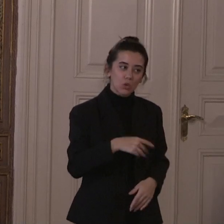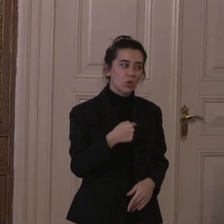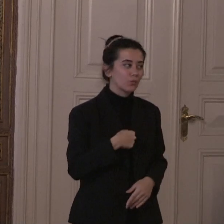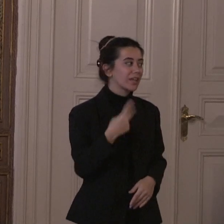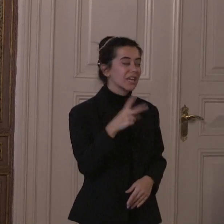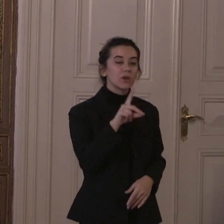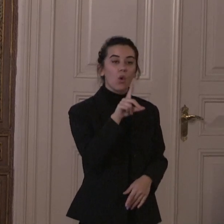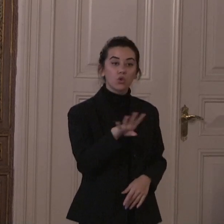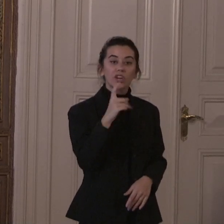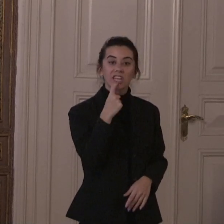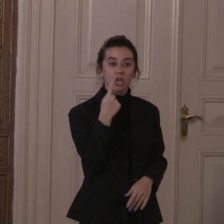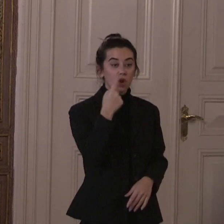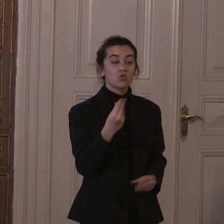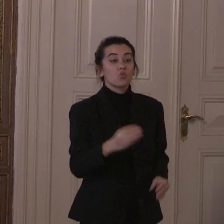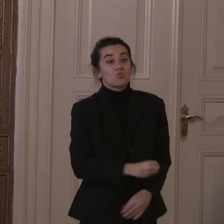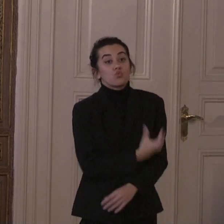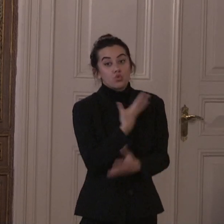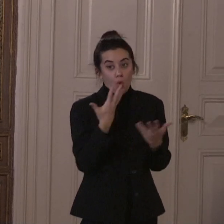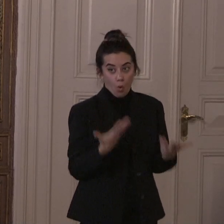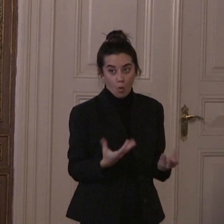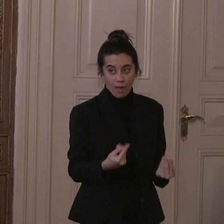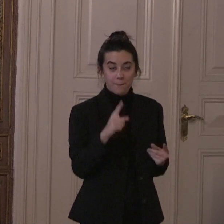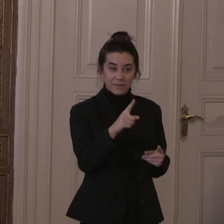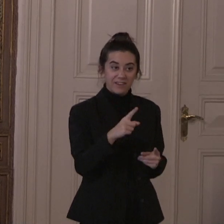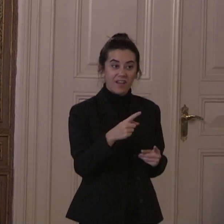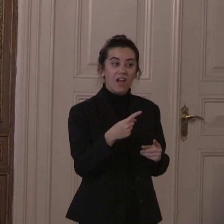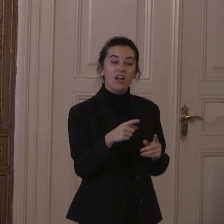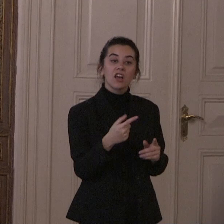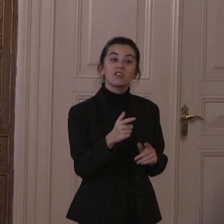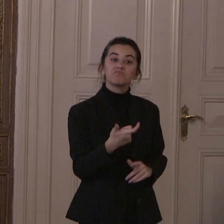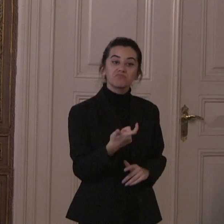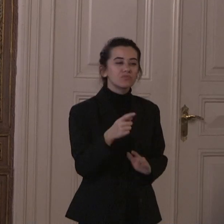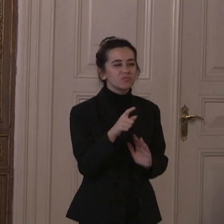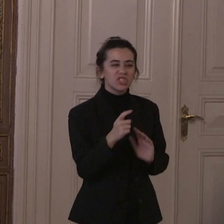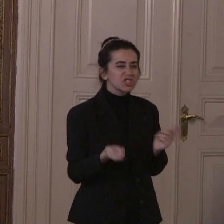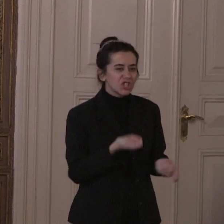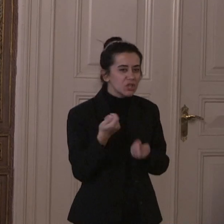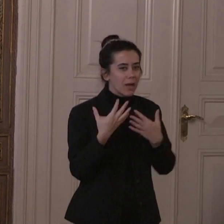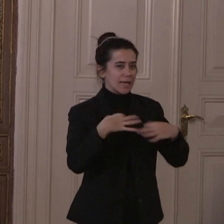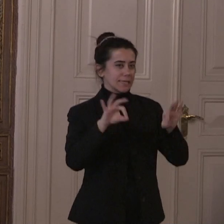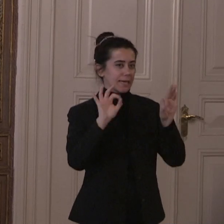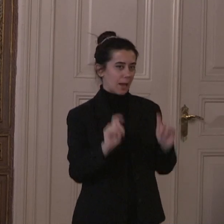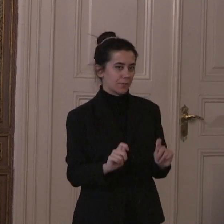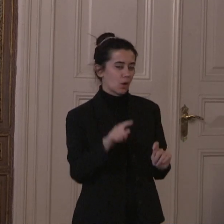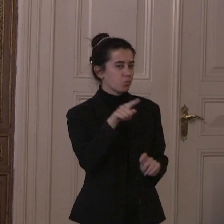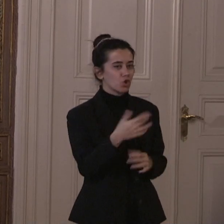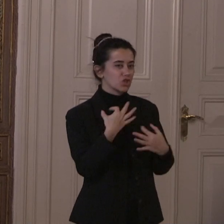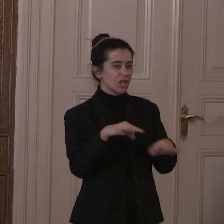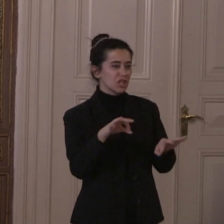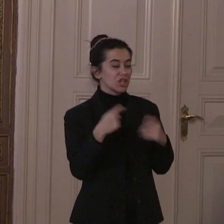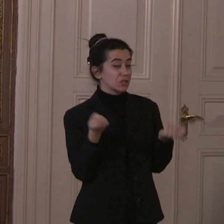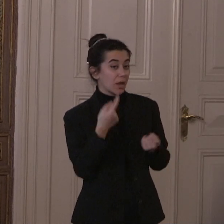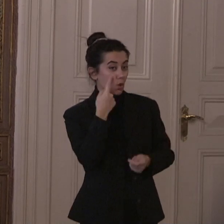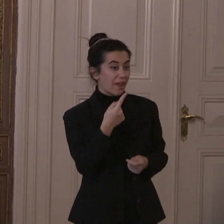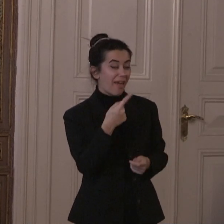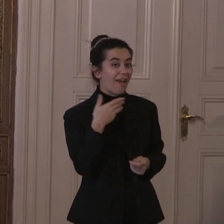2014 yılında yine çok gurur duyduğumuz bir yönerge hazırladık. Bu yönergeyi neden gurur duyduğumuzu söyleyeyim. Fırsat eşitliği